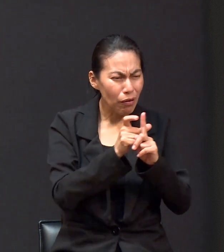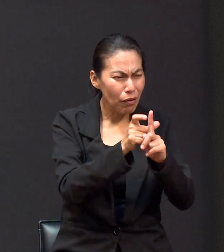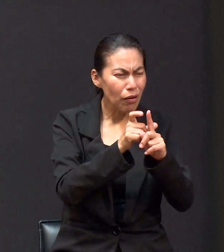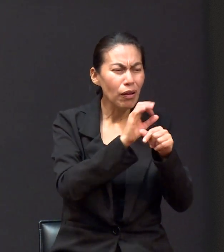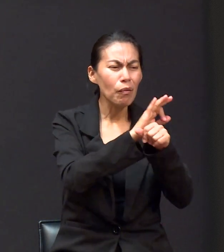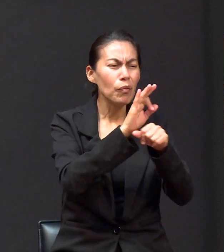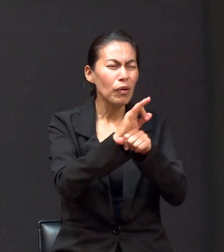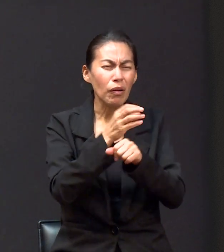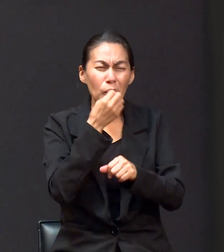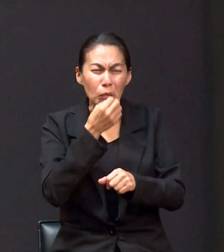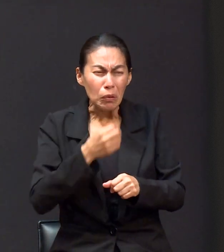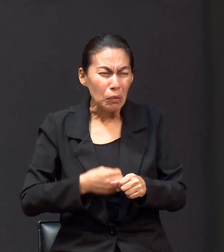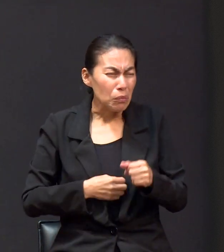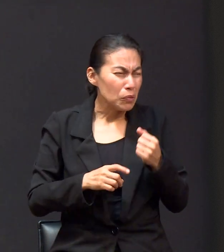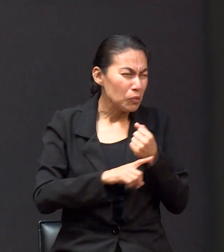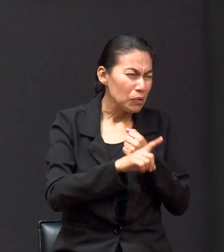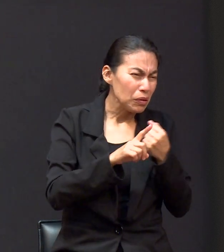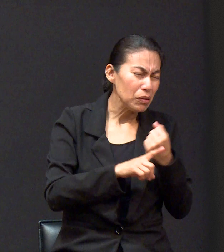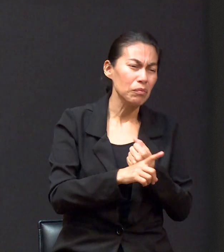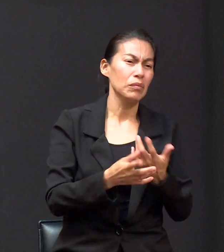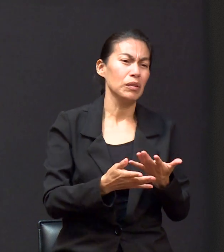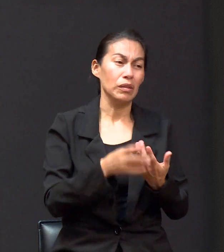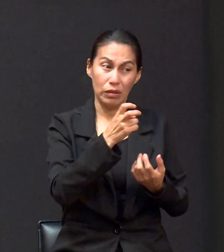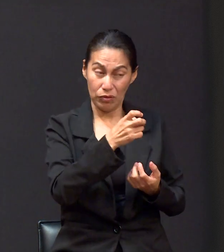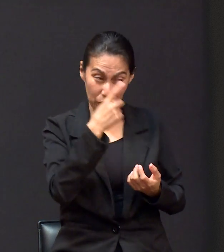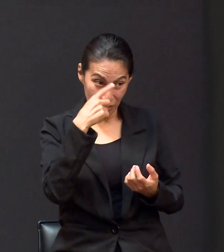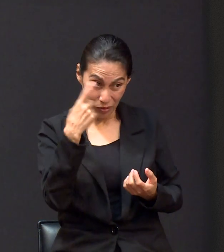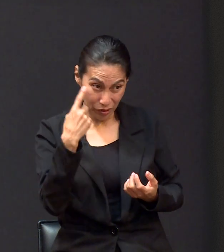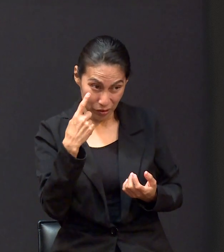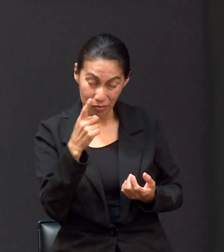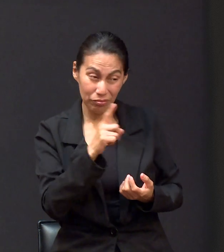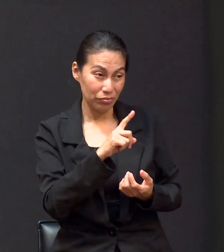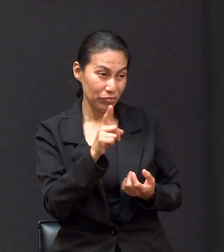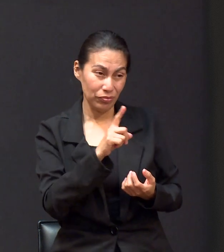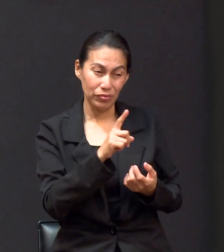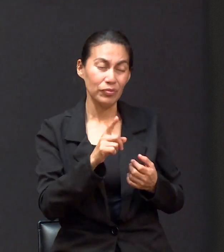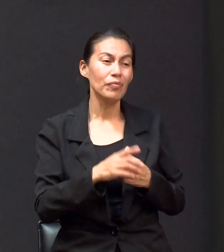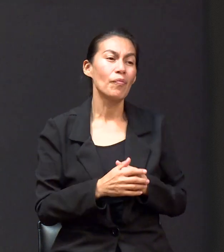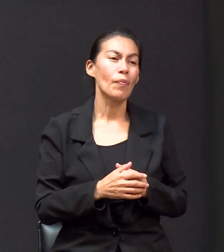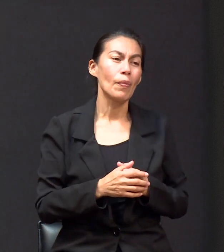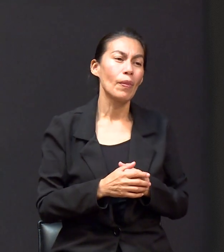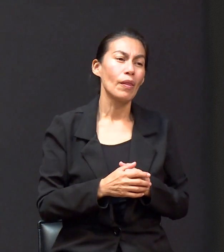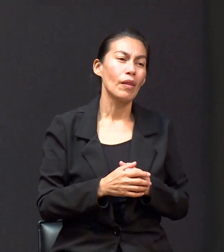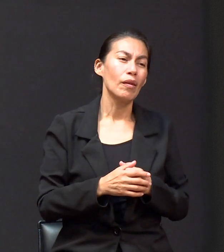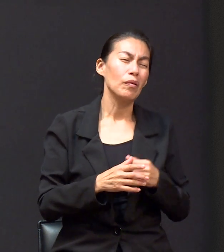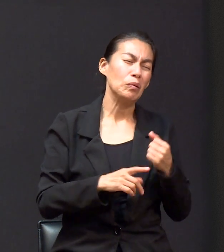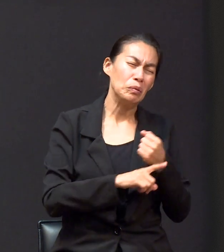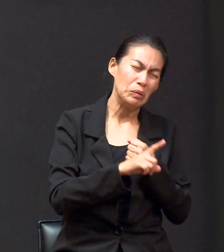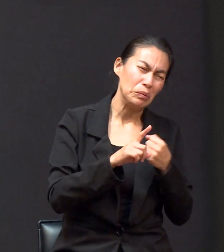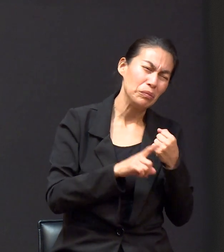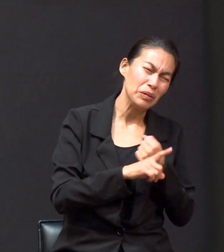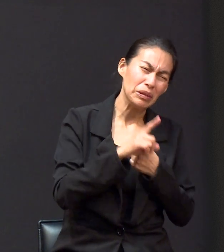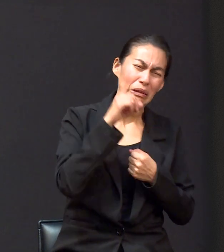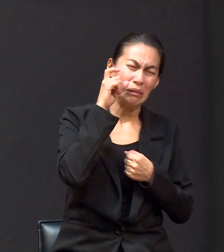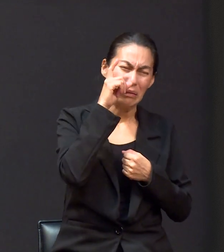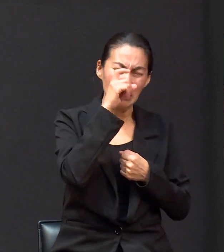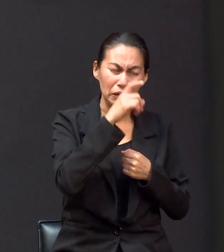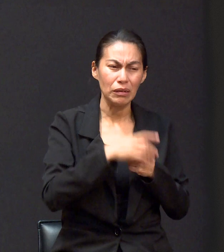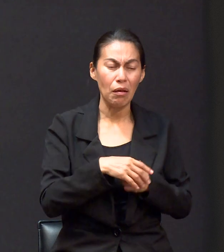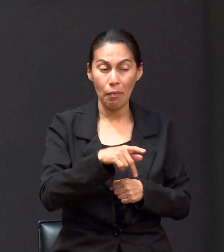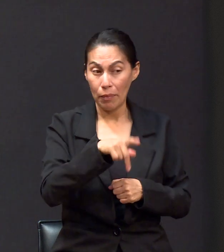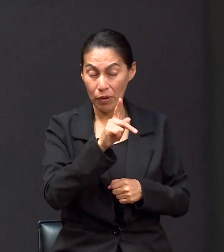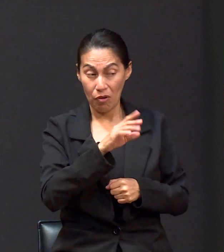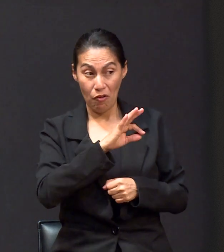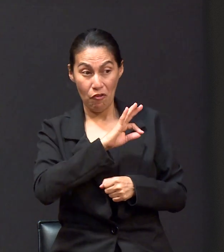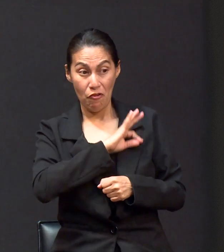te ha protegido, te ha guiado aún en la adversidad, pero no ha sido fácil. Ha habido un largo